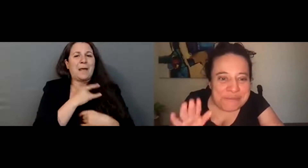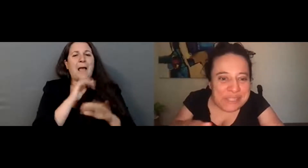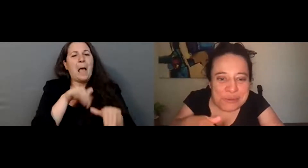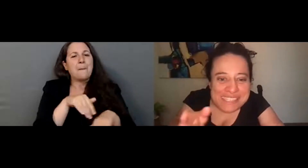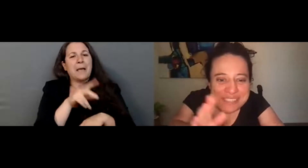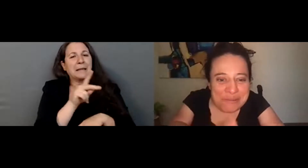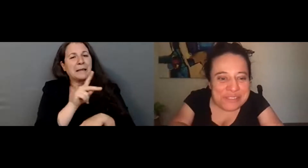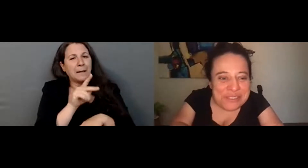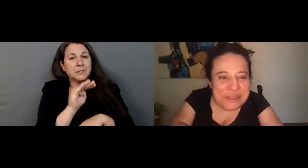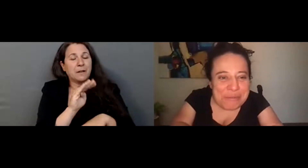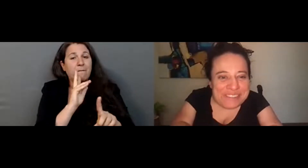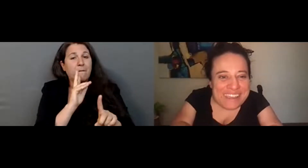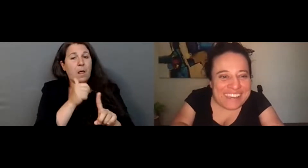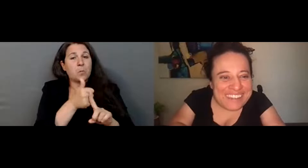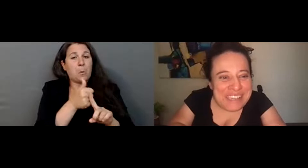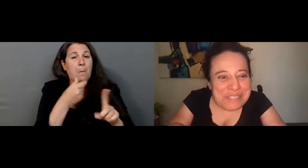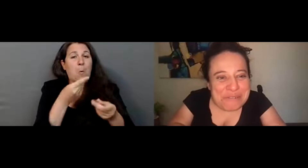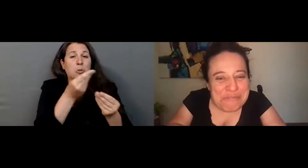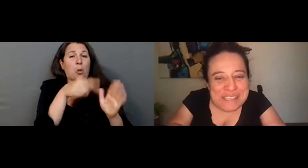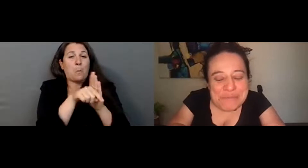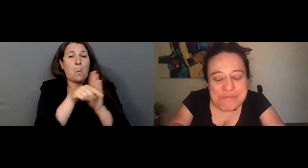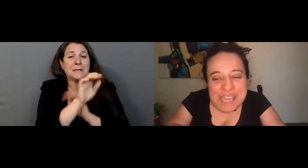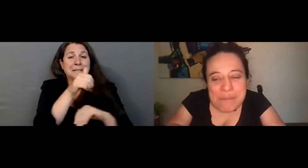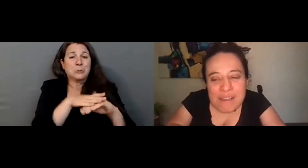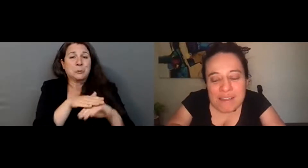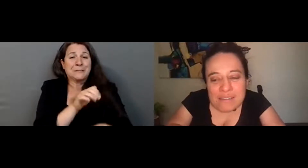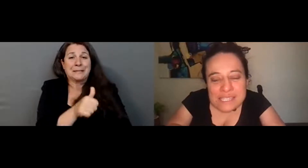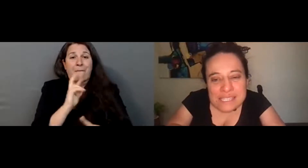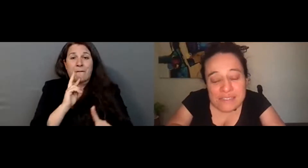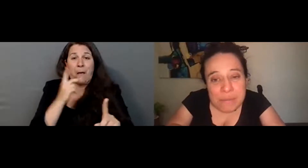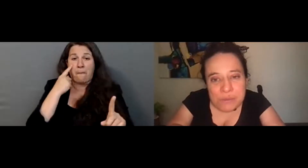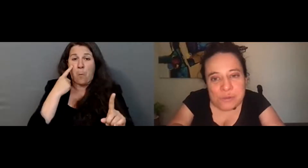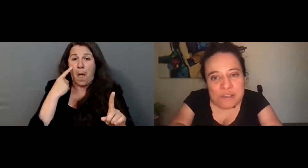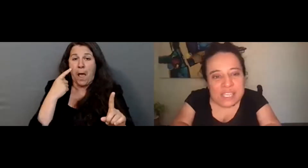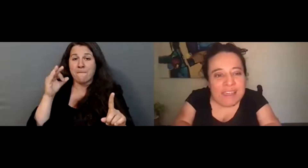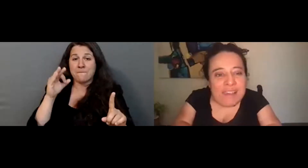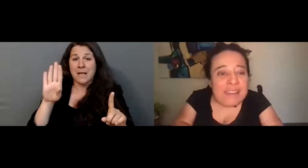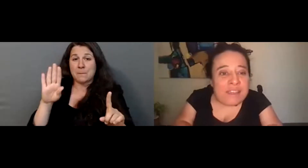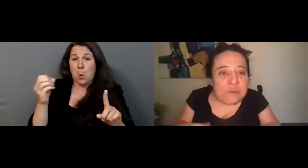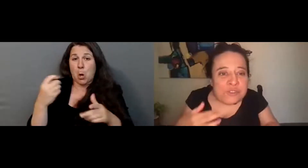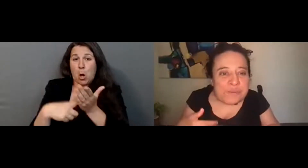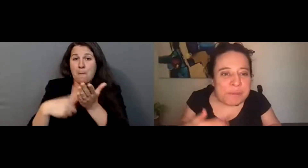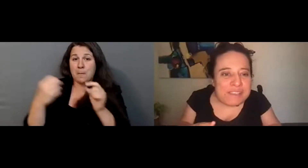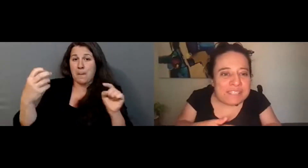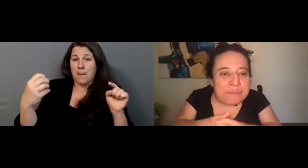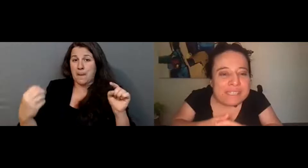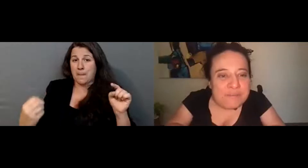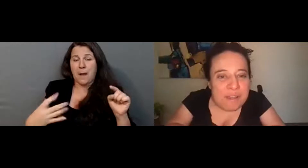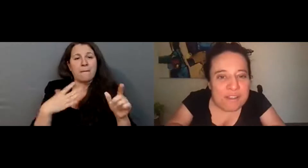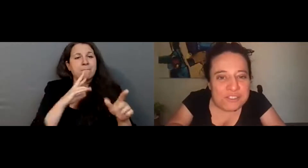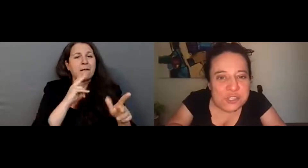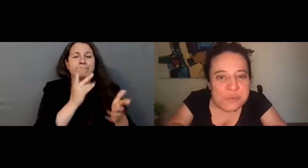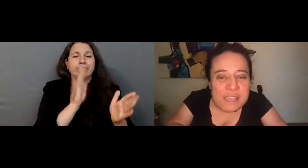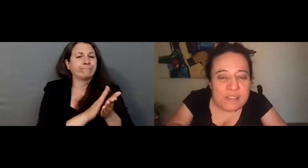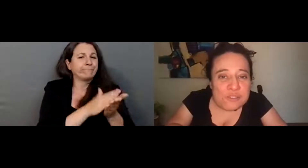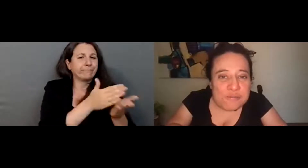est comme 10 sur 10. Là, on a déjà des commentaires sur le Facebook. Vraiment, c'est vraiment absolument génial. Donc, je vais juste me présenter brièvement.